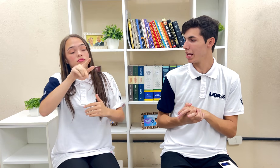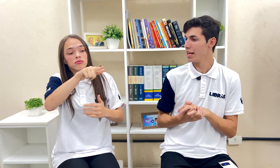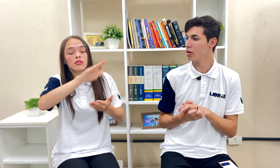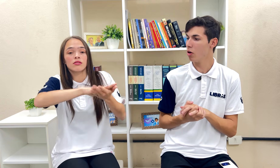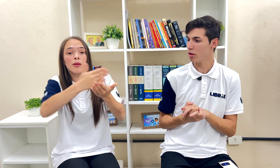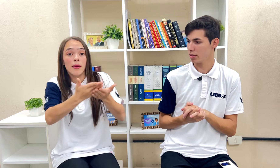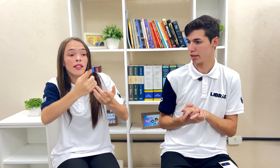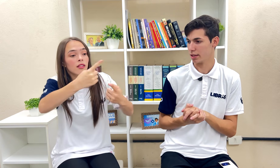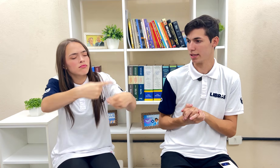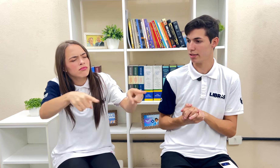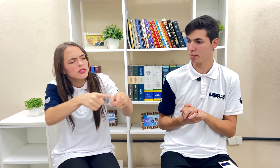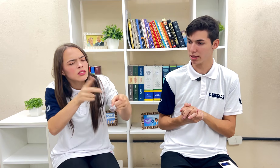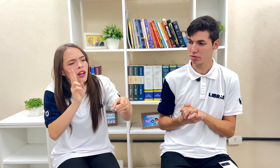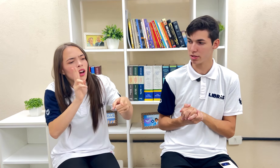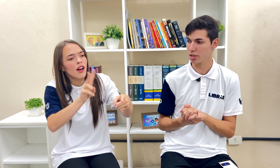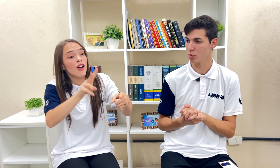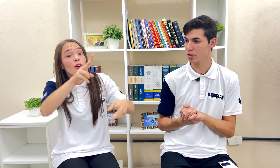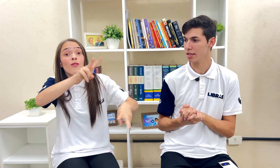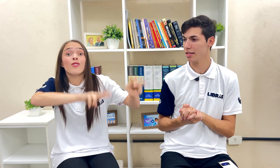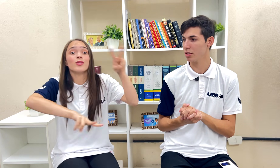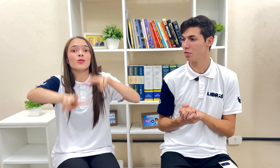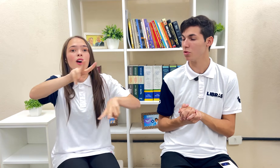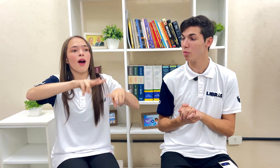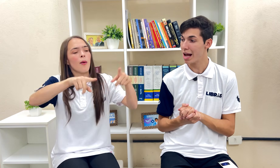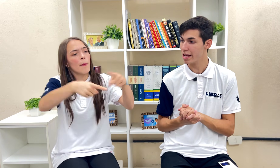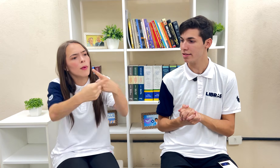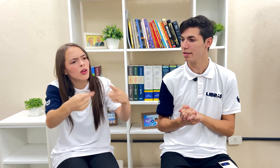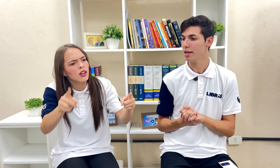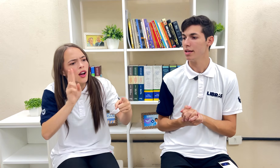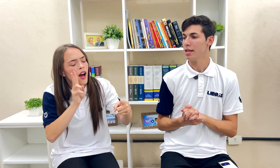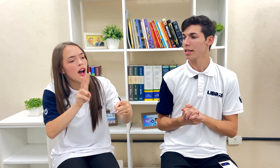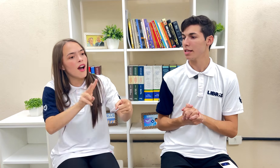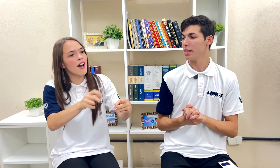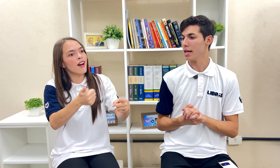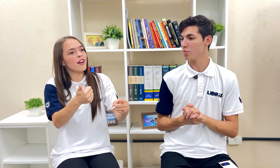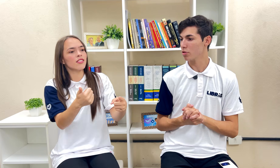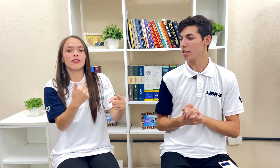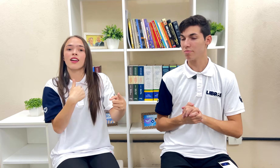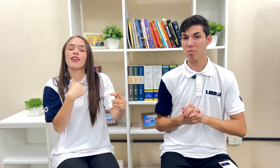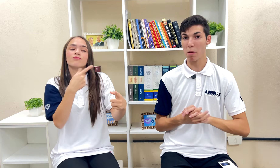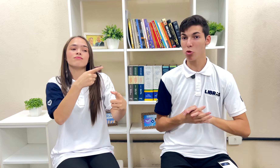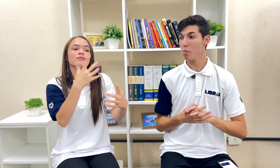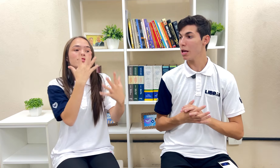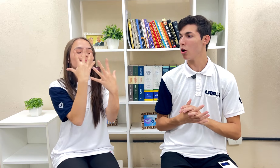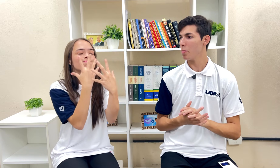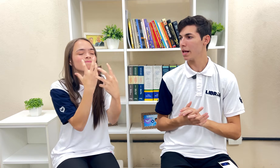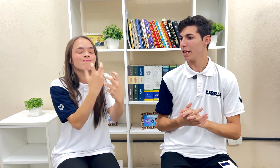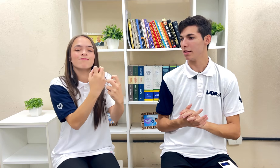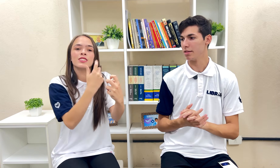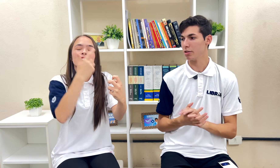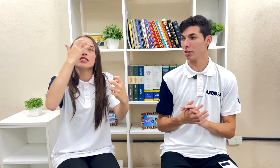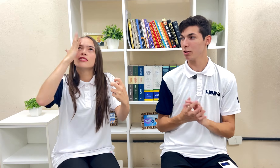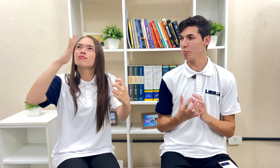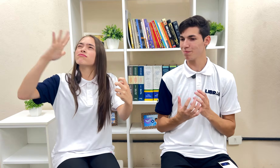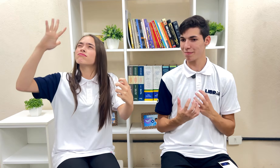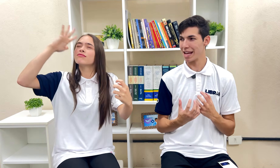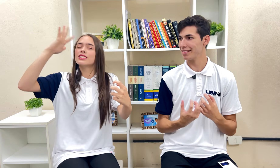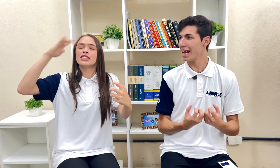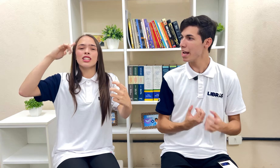ele gosta que as interpretações das músicas elas sejam visuais, que as músicas é muito melhor para eles. Então aquilo atrai